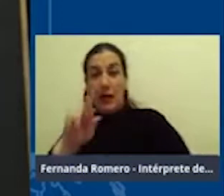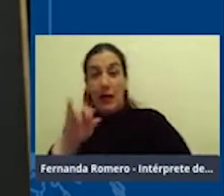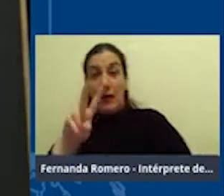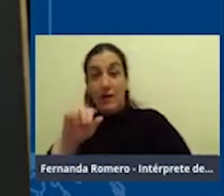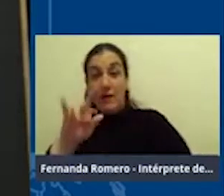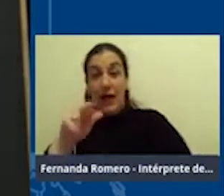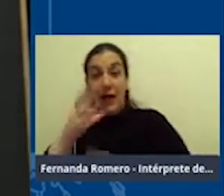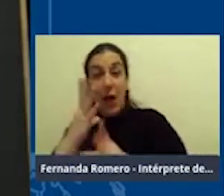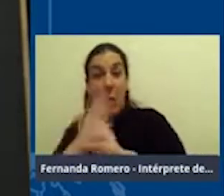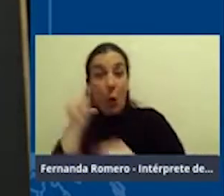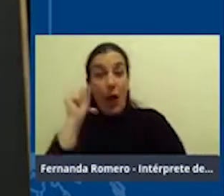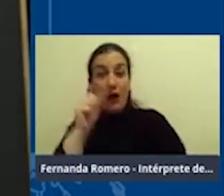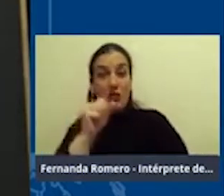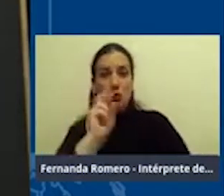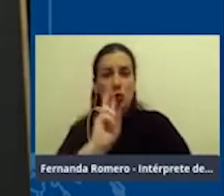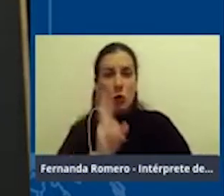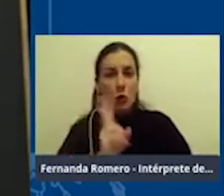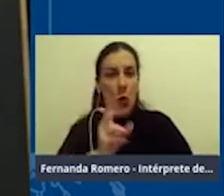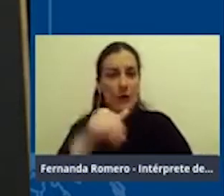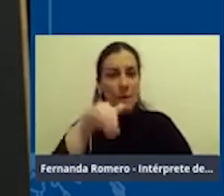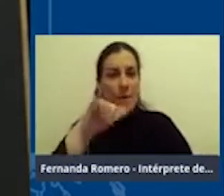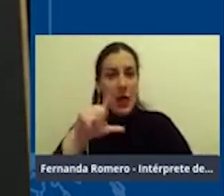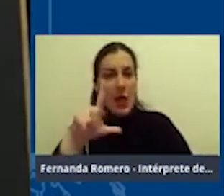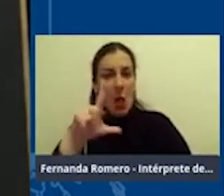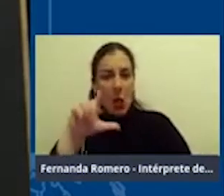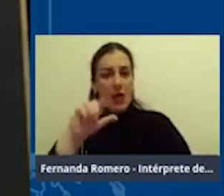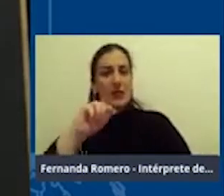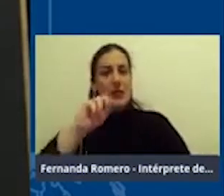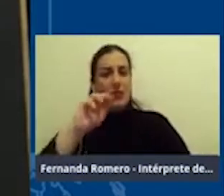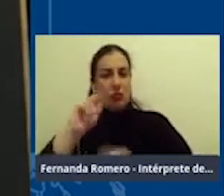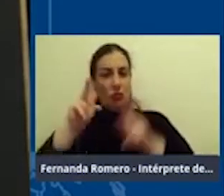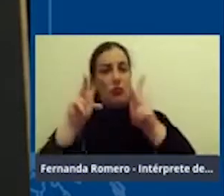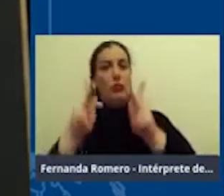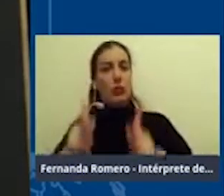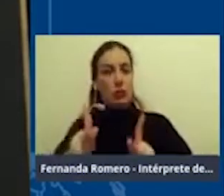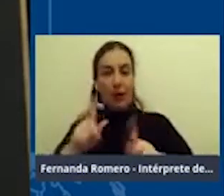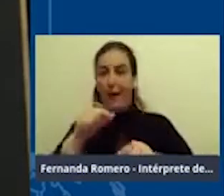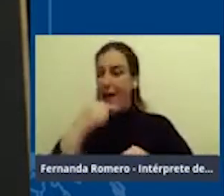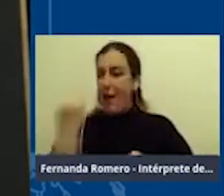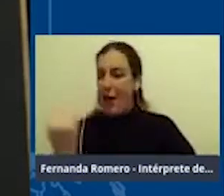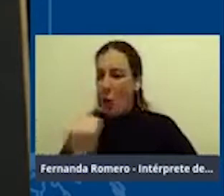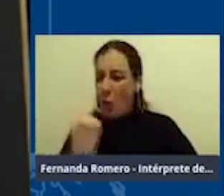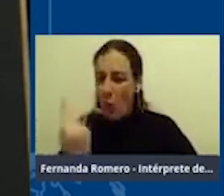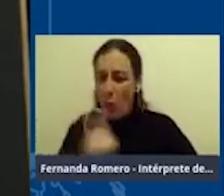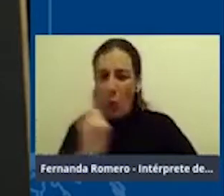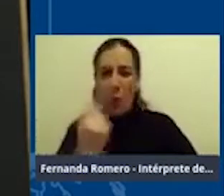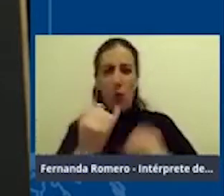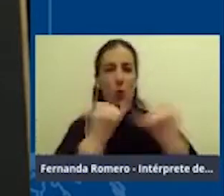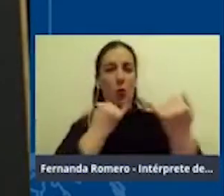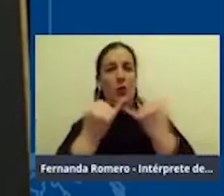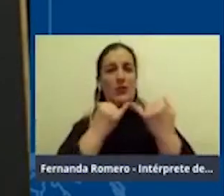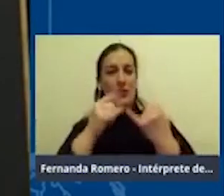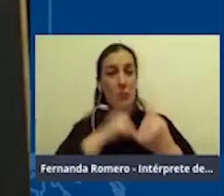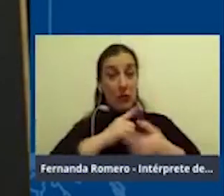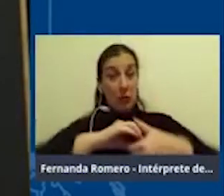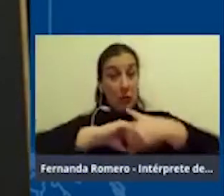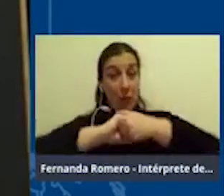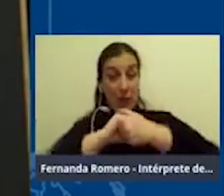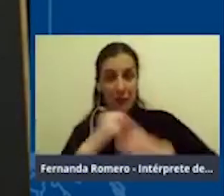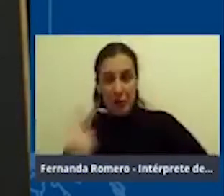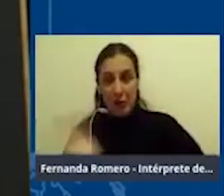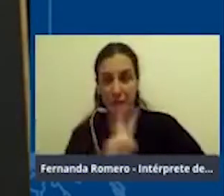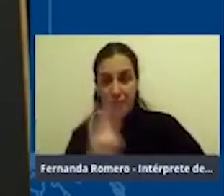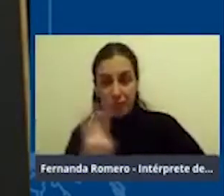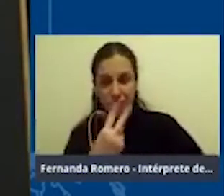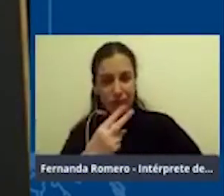mil habitantes. Então, foi um grande exemplo, é o único que temos, de uma parceria binacional e que envolve diretamente o